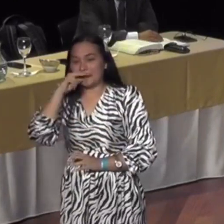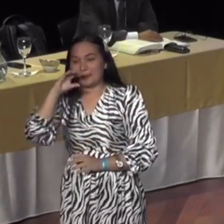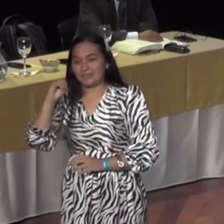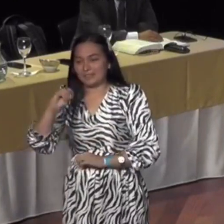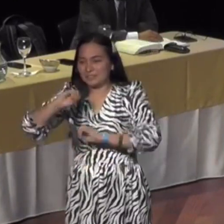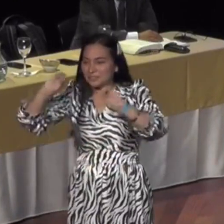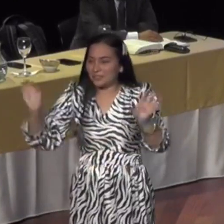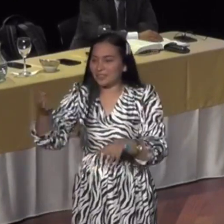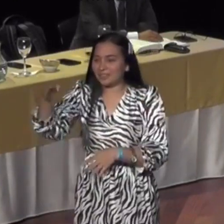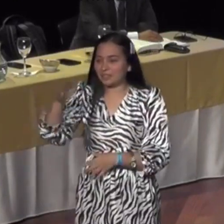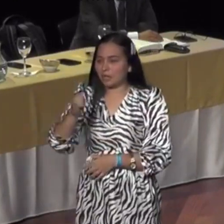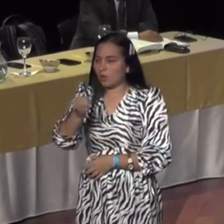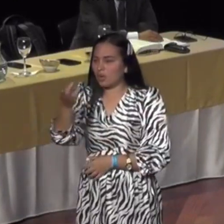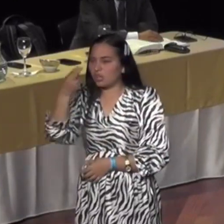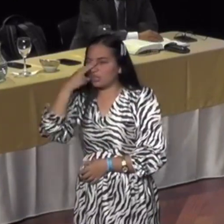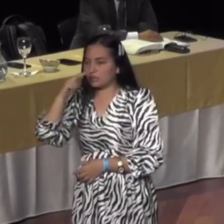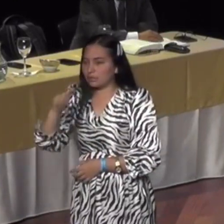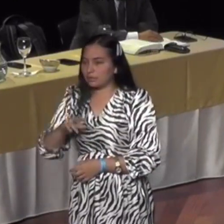Hermana, ¿cuántos hijos tiene usted?